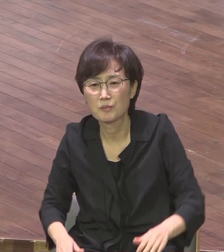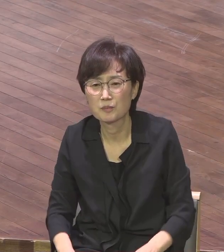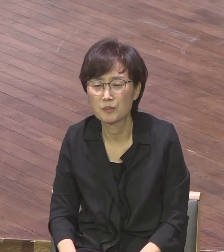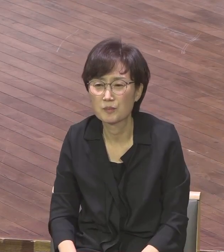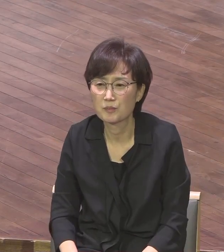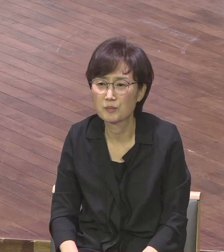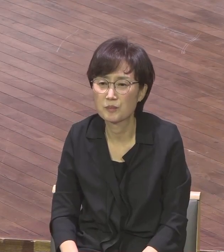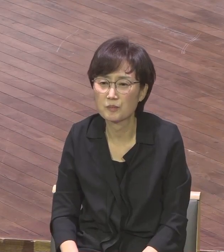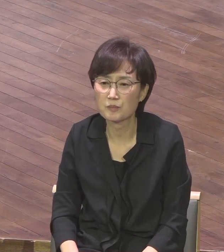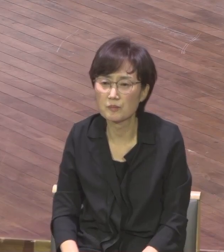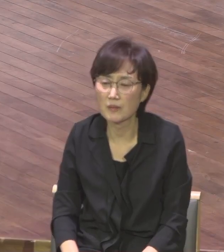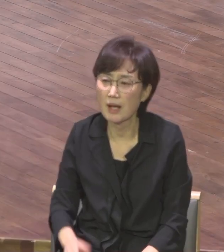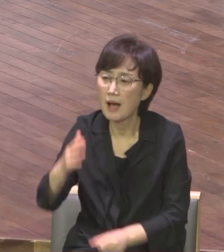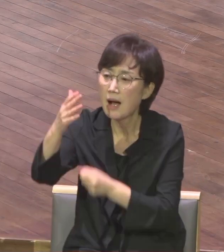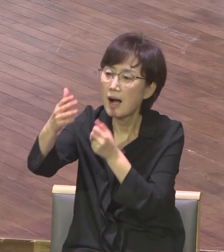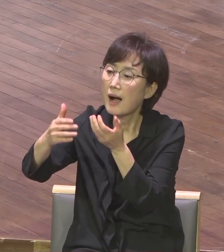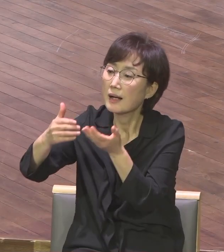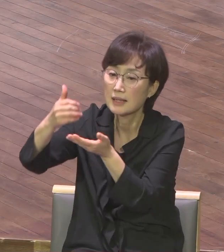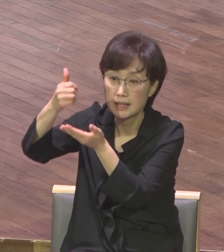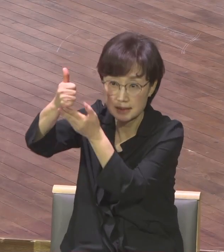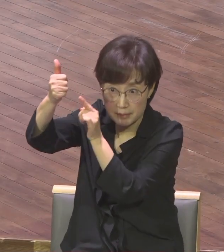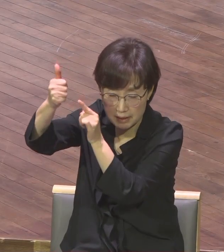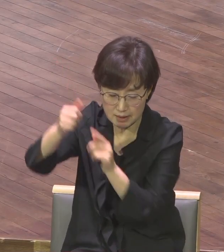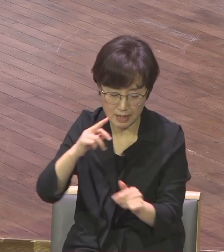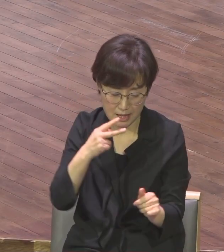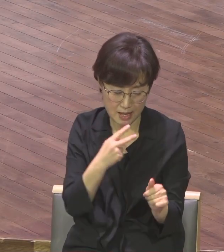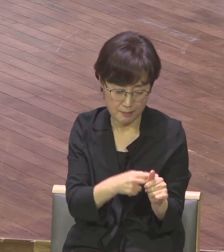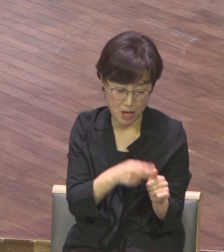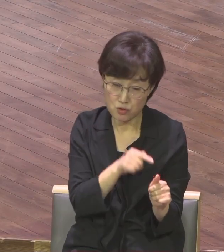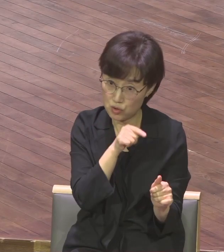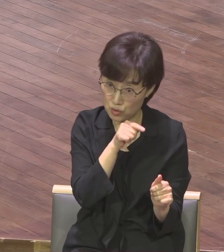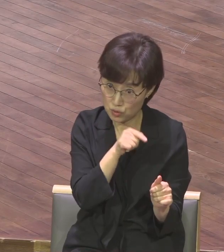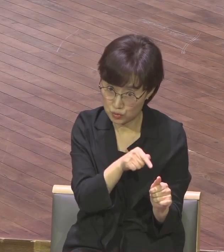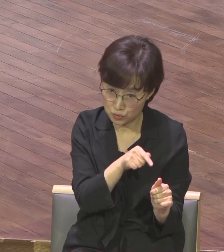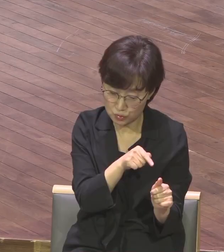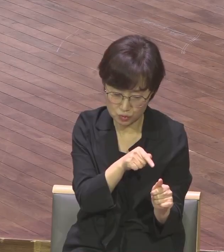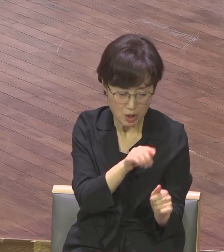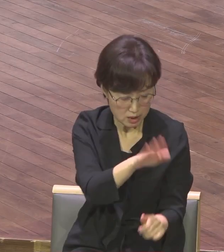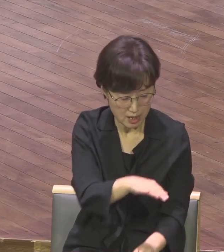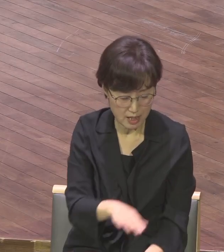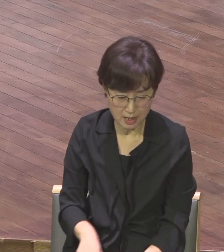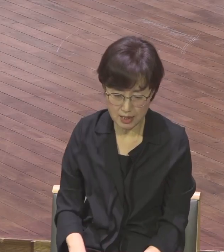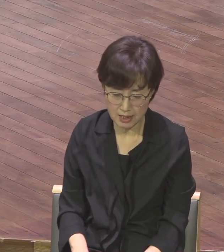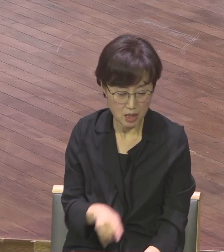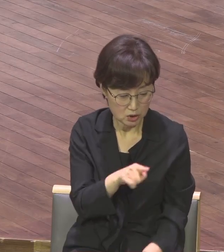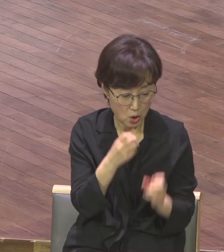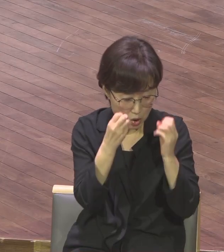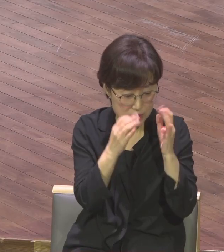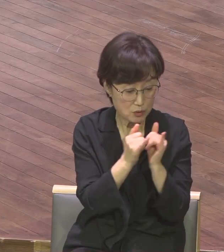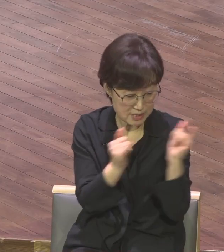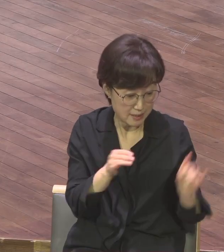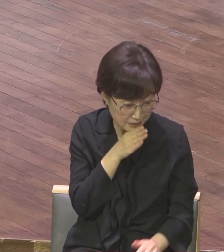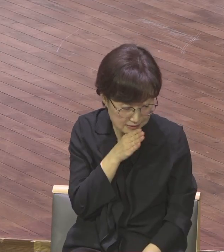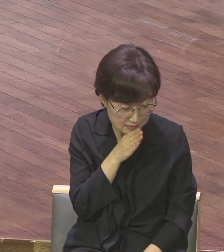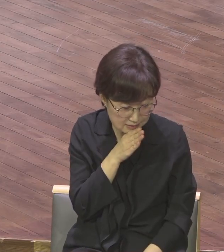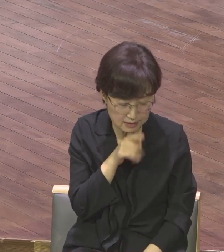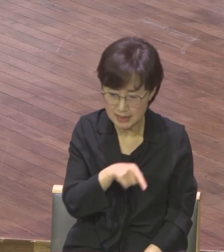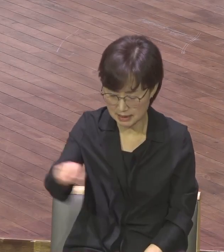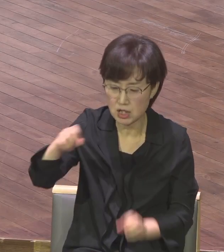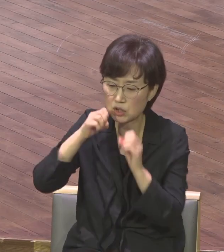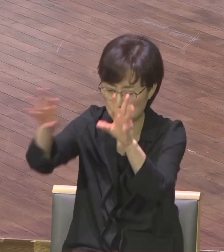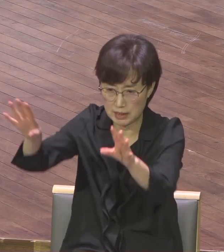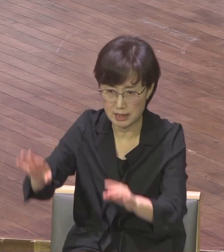그런데 하나님께서는 이 바울을 통해서 새로운 피조물된 인생을 사는 것이